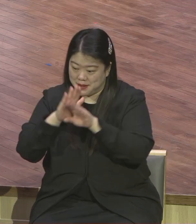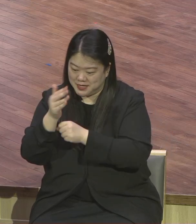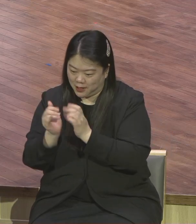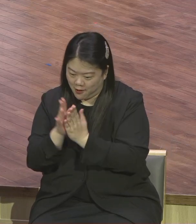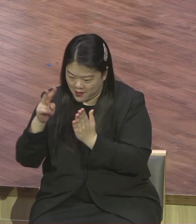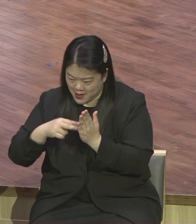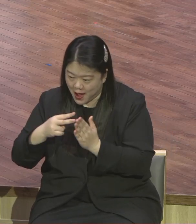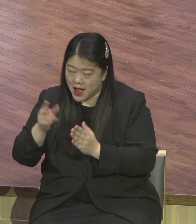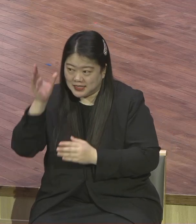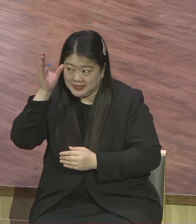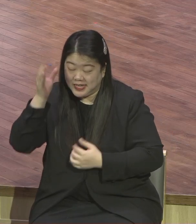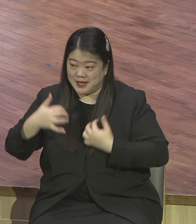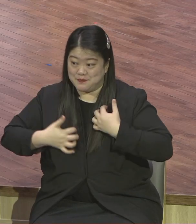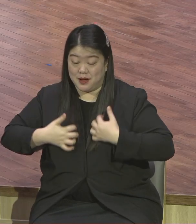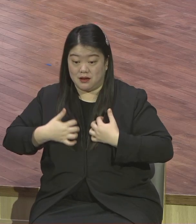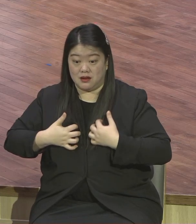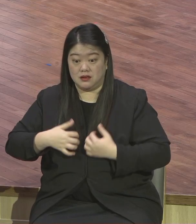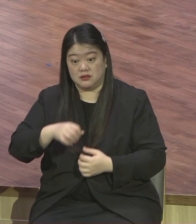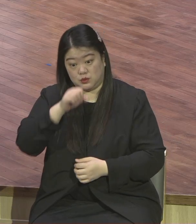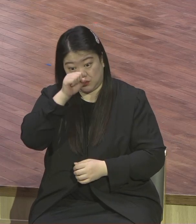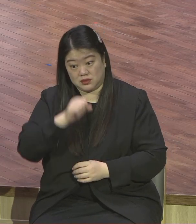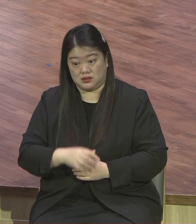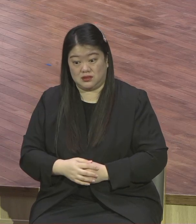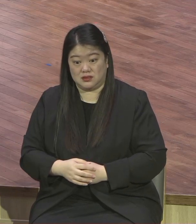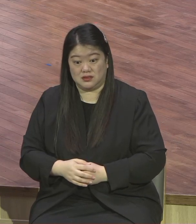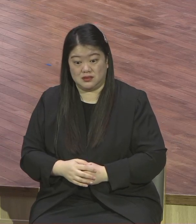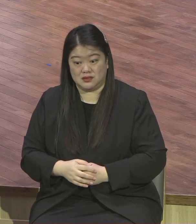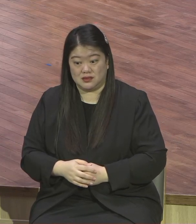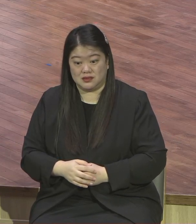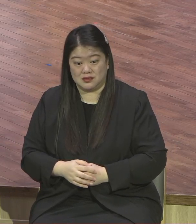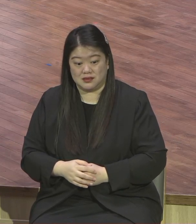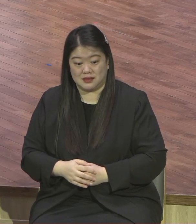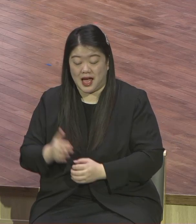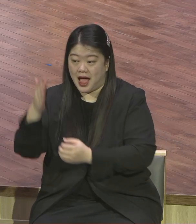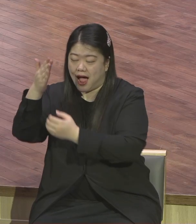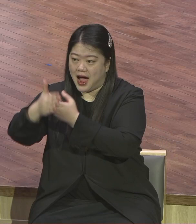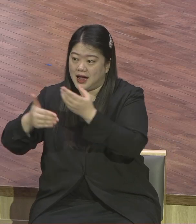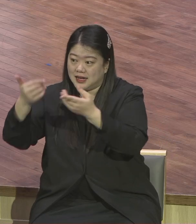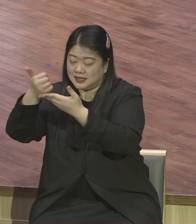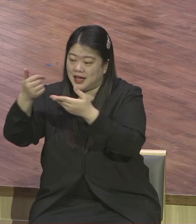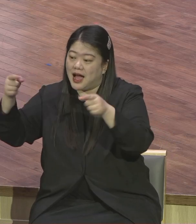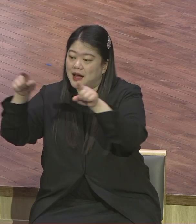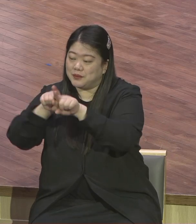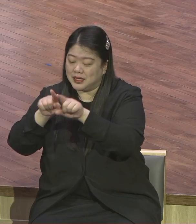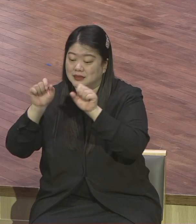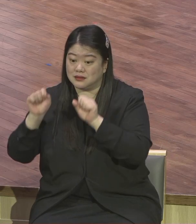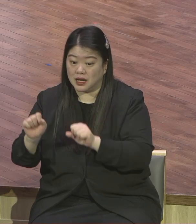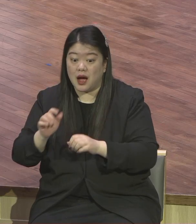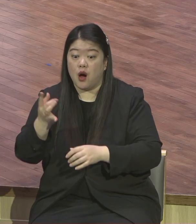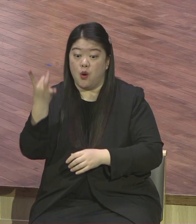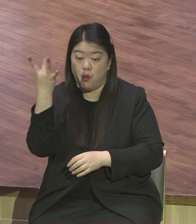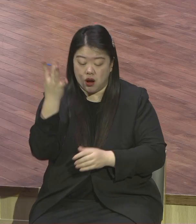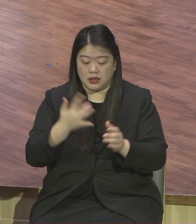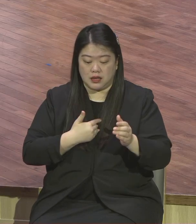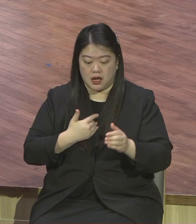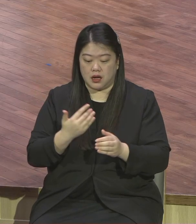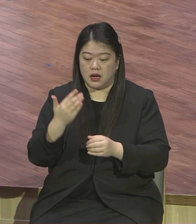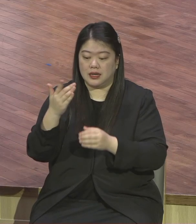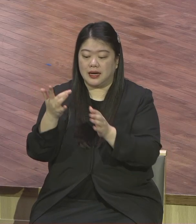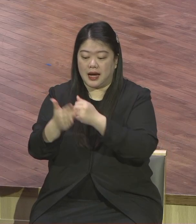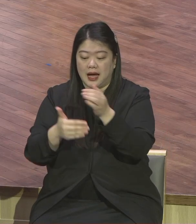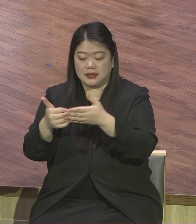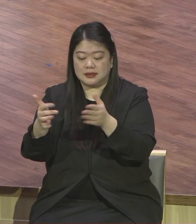화평도 그냥 화평이 아니에요. 하나님과의 관계에서 화평입니다. 하나님과 원수되었던 관계가 예수 그리스도를 믿음으로 말미암아